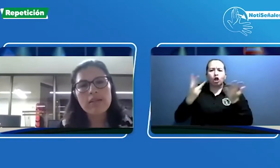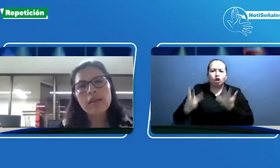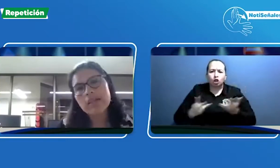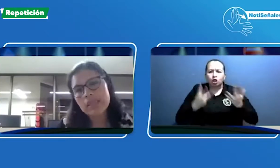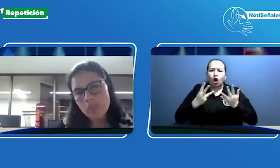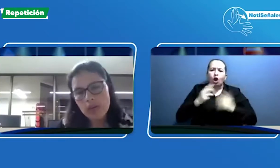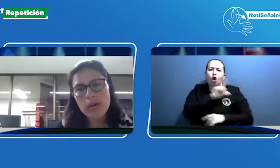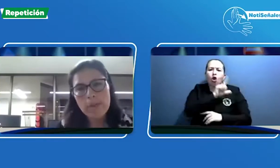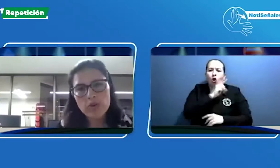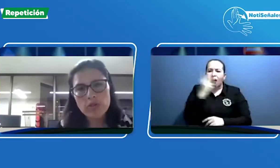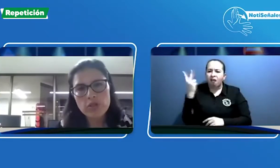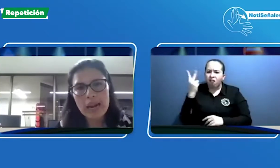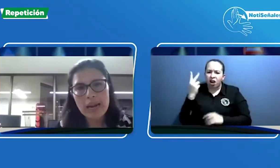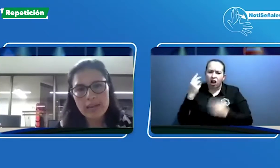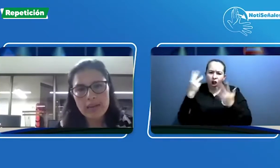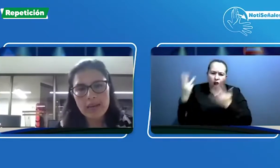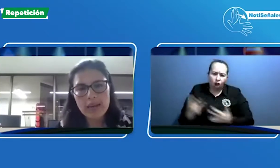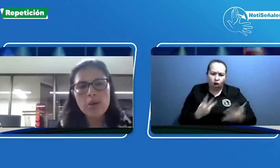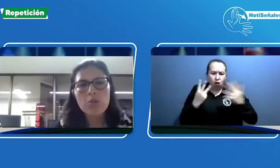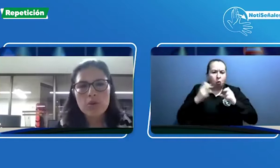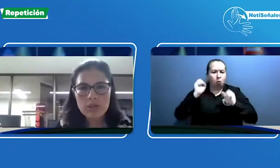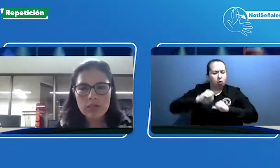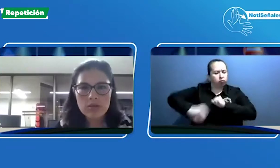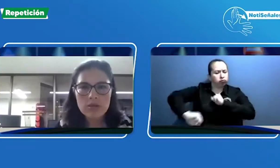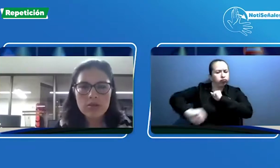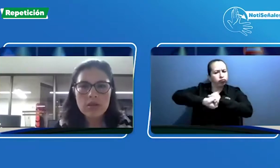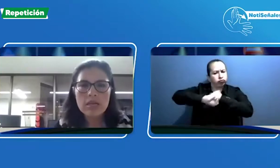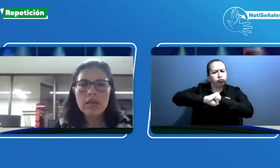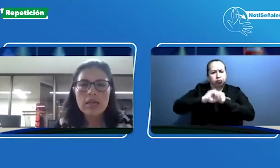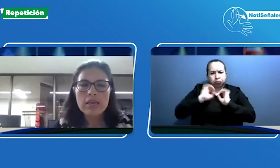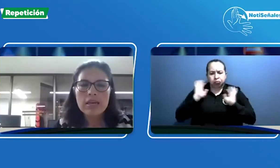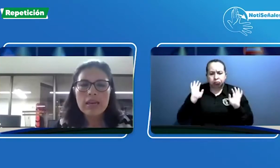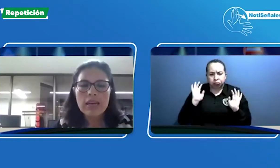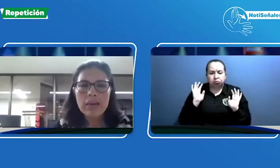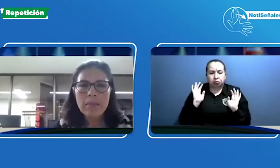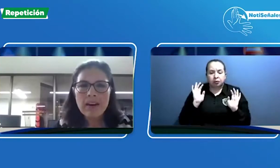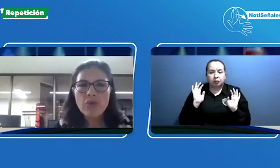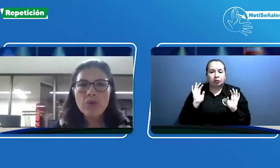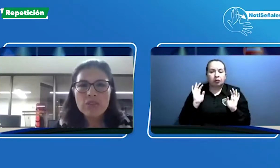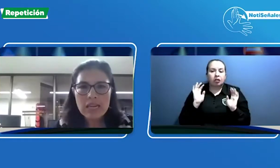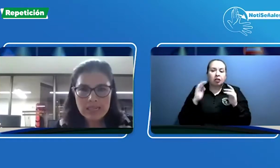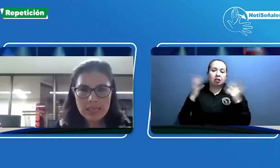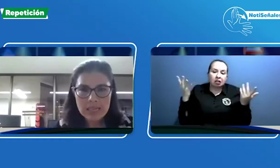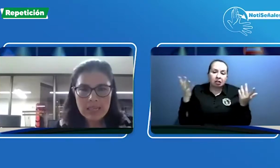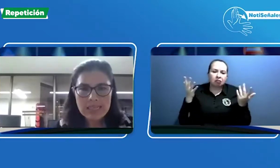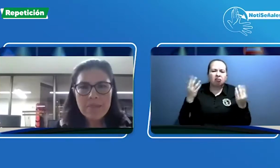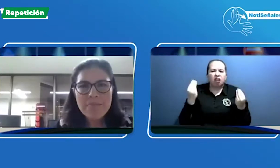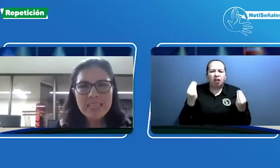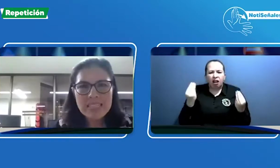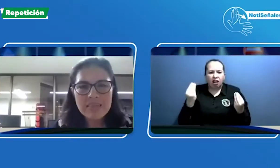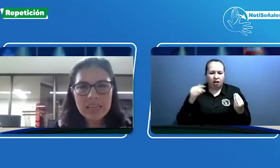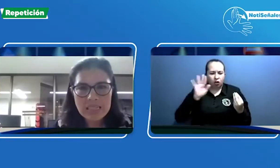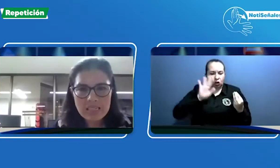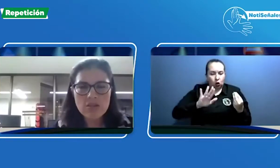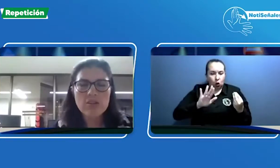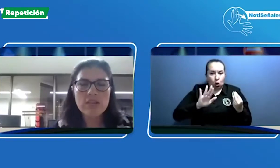lunes a viernes y puedan apoyar a la entidad. Por tanto, para fortalecer esa